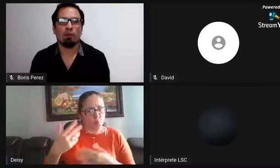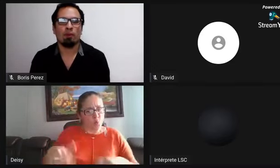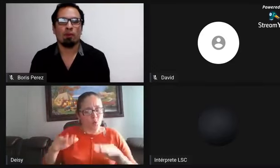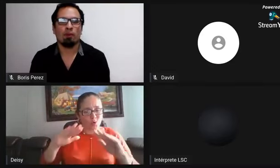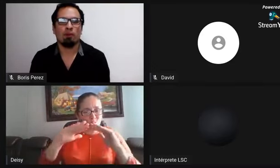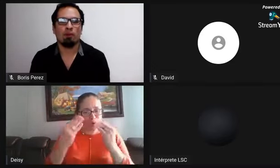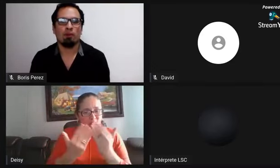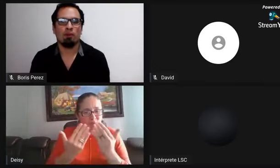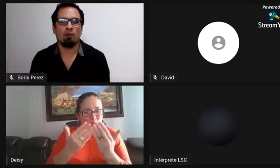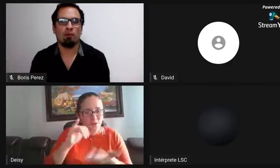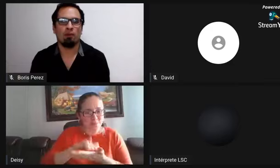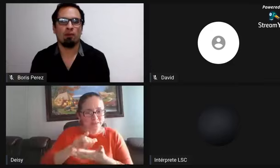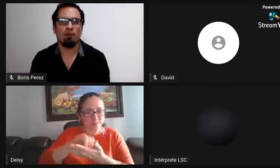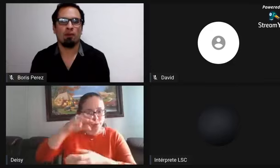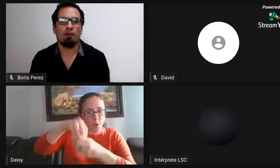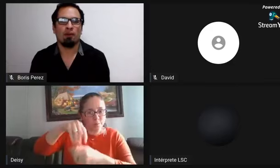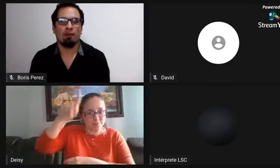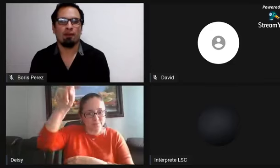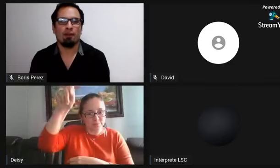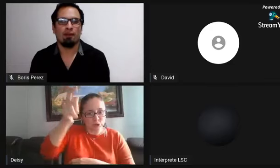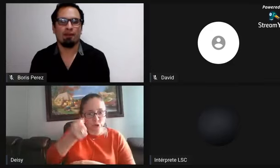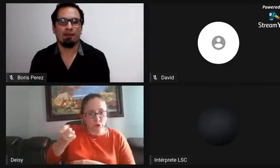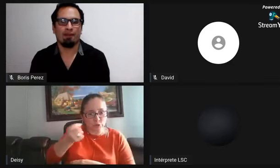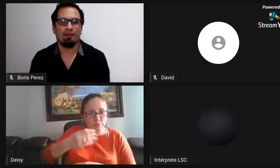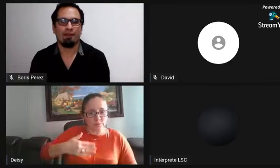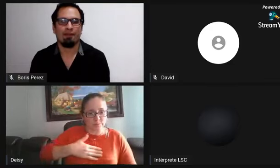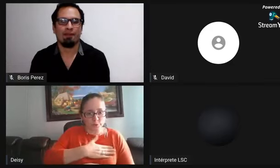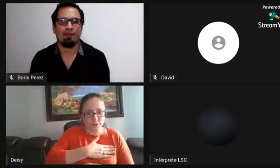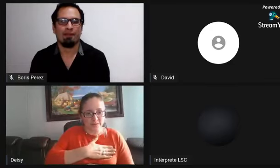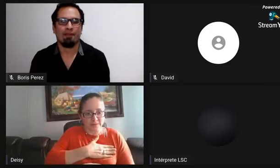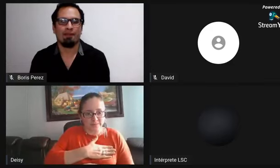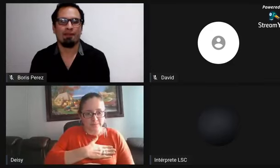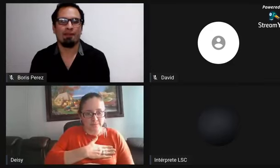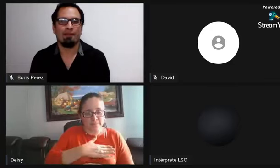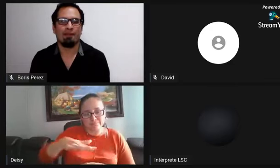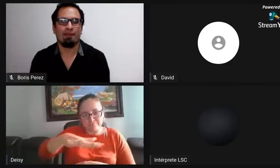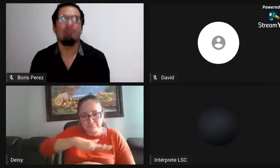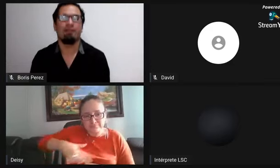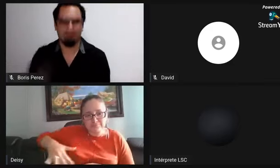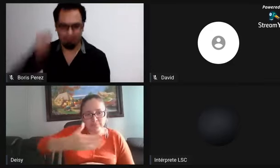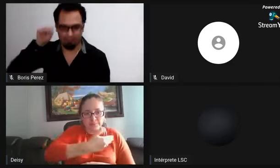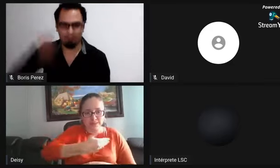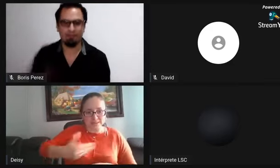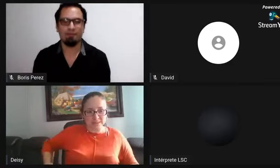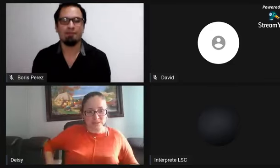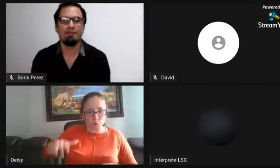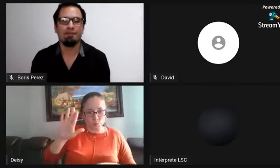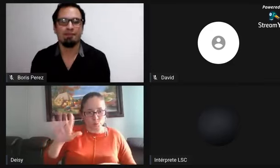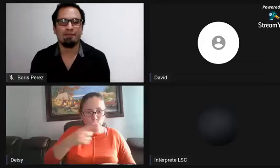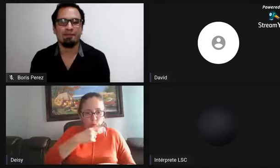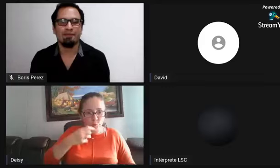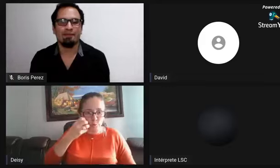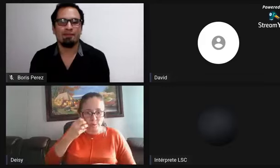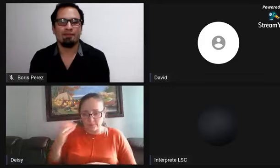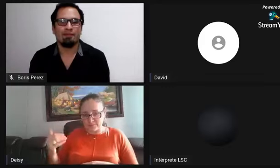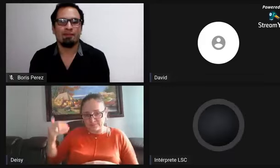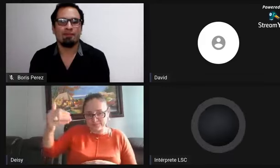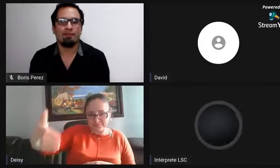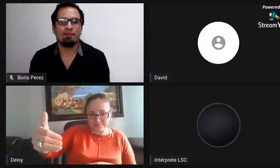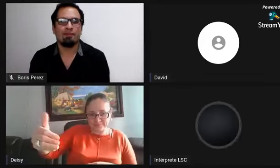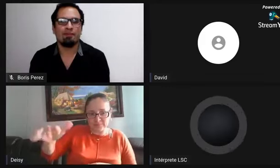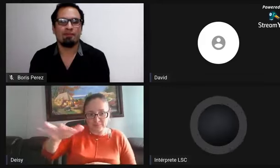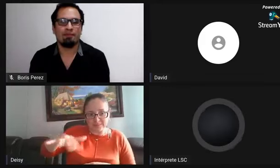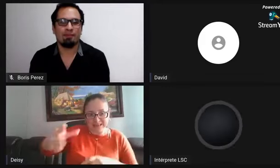interesante todo lo que nos comenta. Me llamó la atención el colegio que queda aquí cerca a la Plaza de Bolívar, el